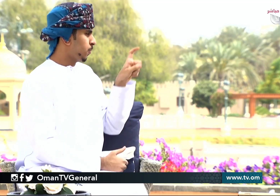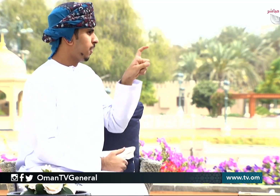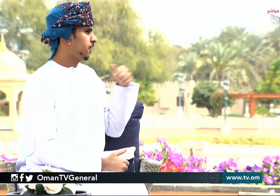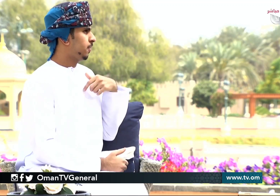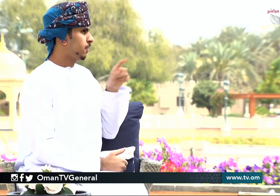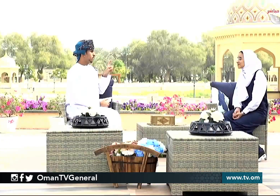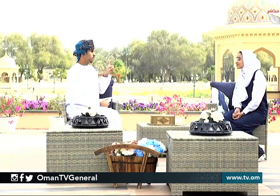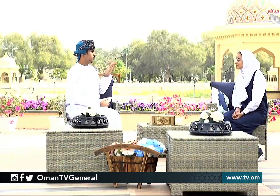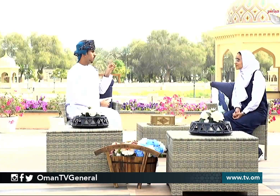سناء,